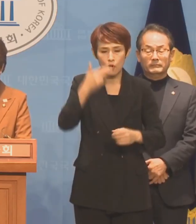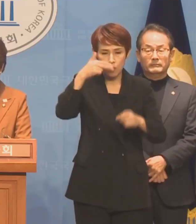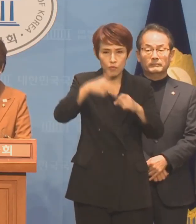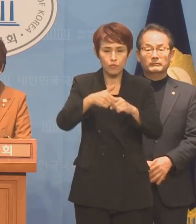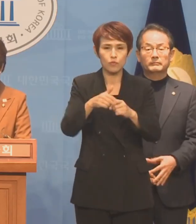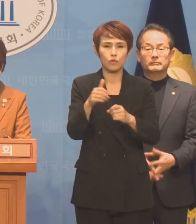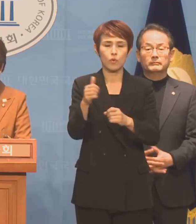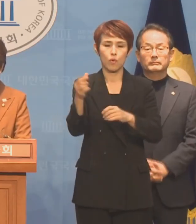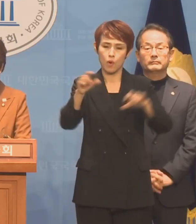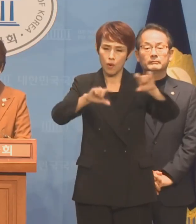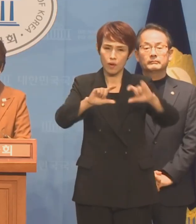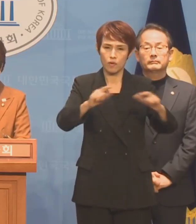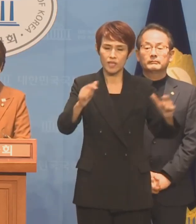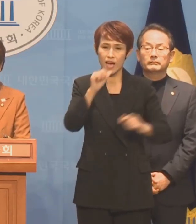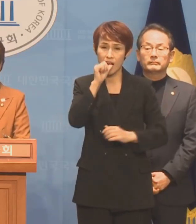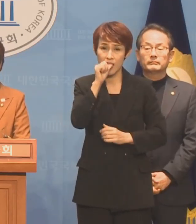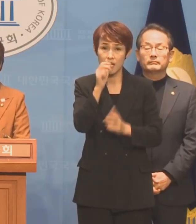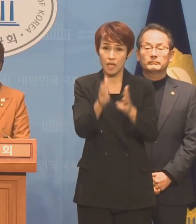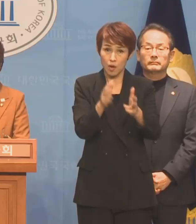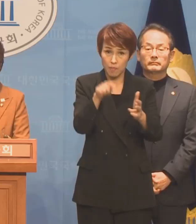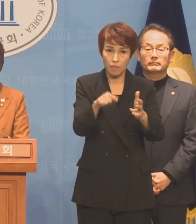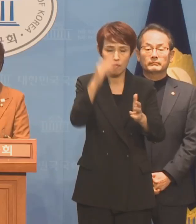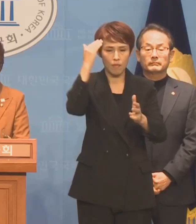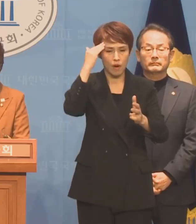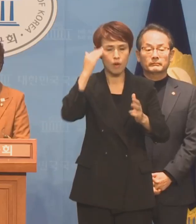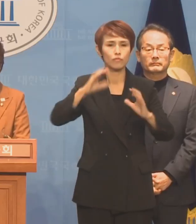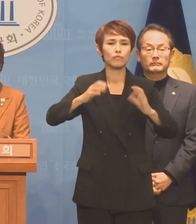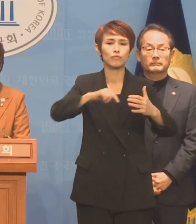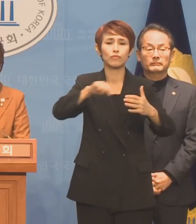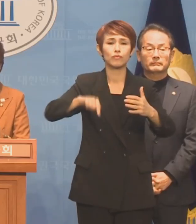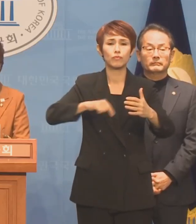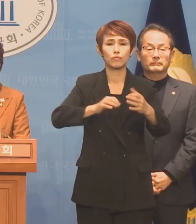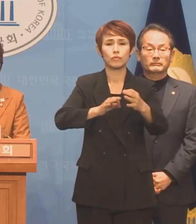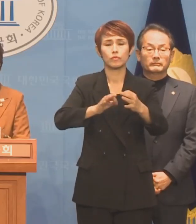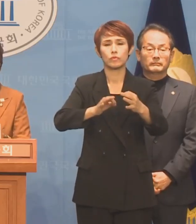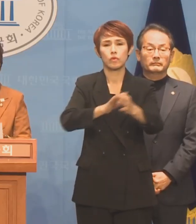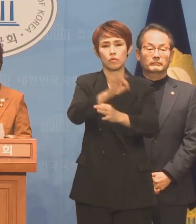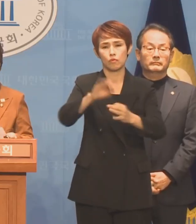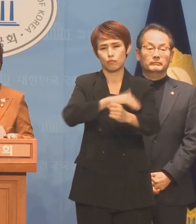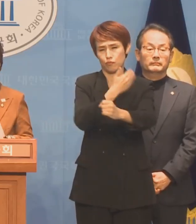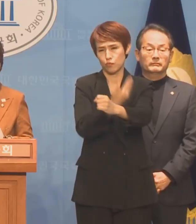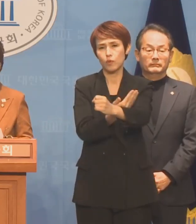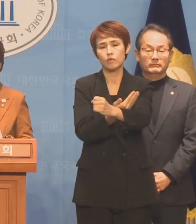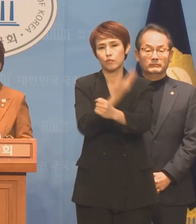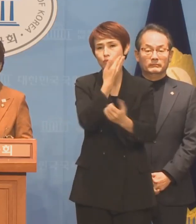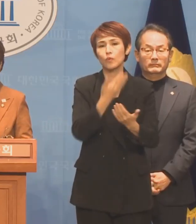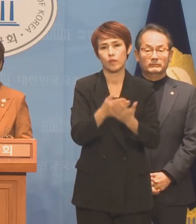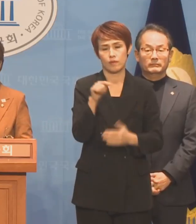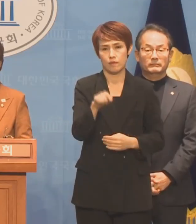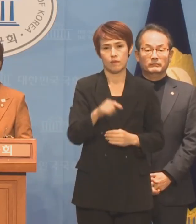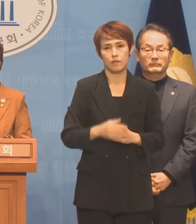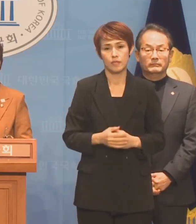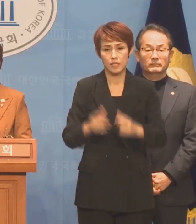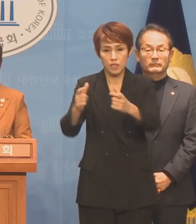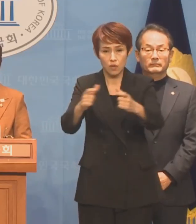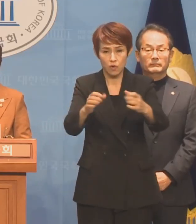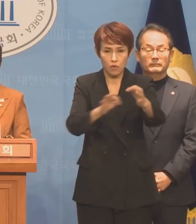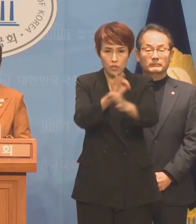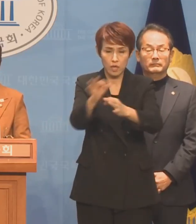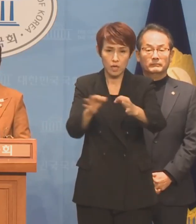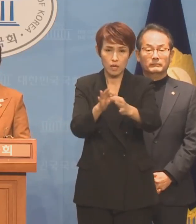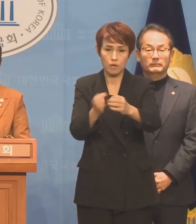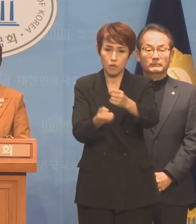석유화학과 철강 산업은 국가 경제의 핵심 축으로 해당 산업의 위기가 지역 경제에 미치는 영향을